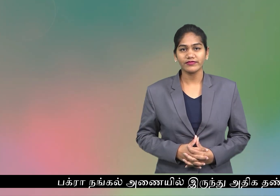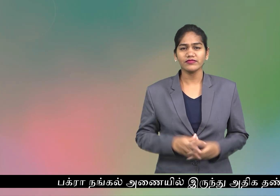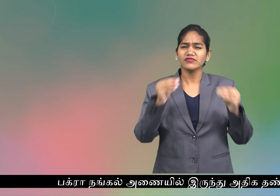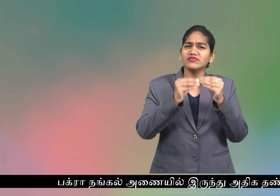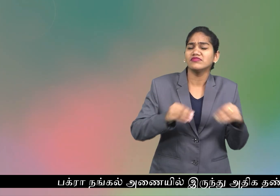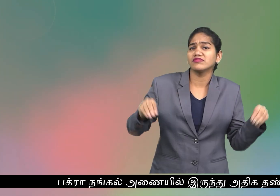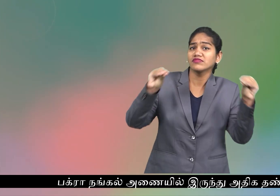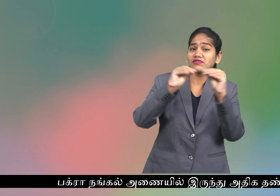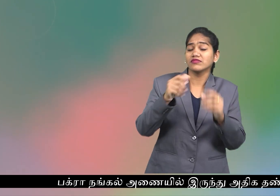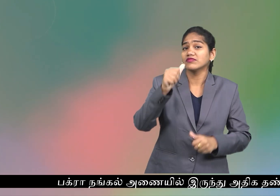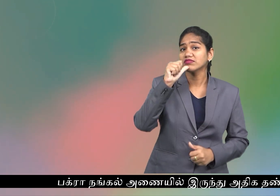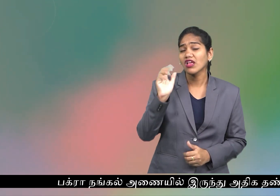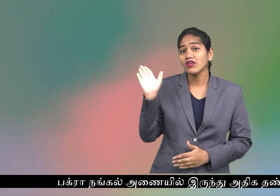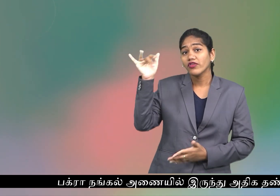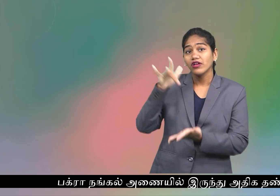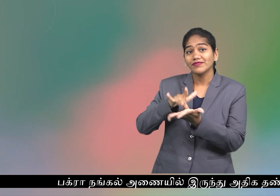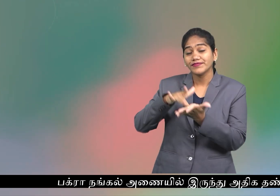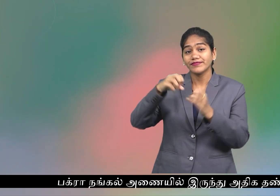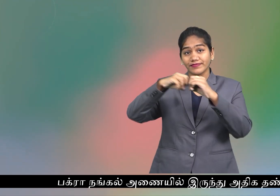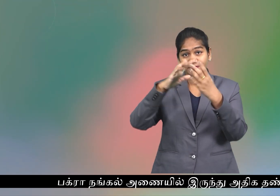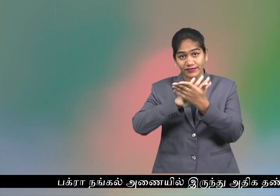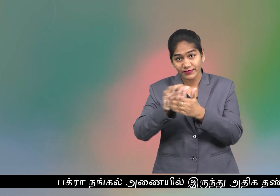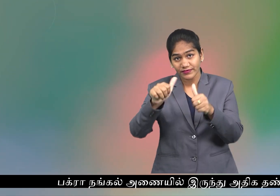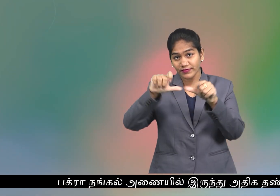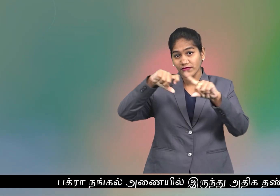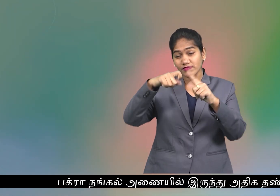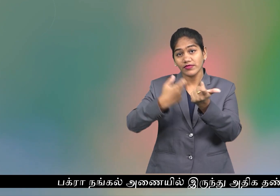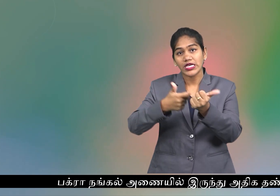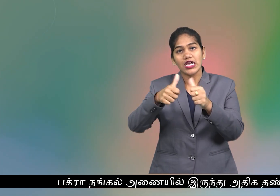பக்ரா நங்கல் அணைப்பில் இருந்து அதிக தண்ணீர் மற்றும்